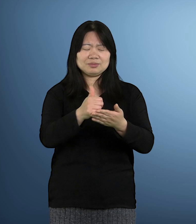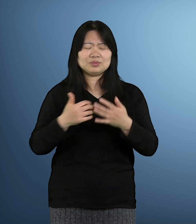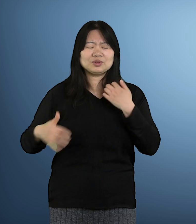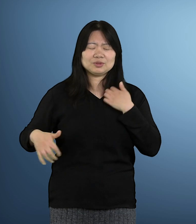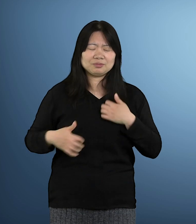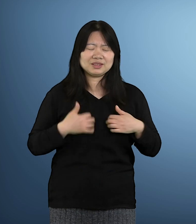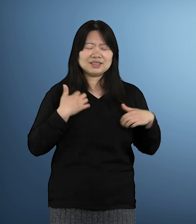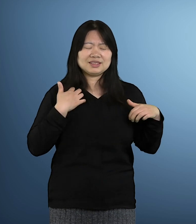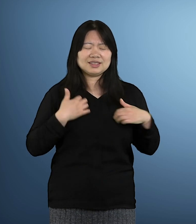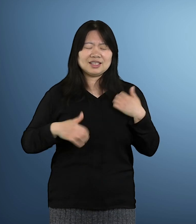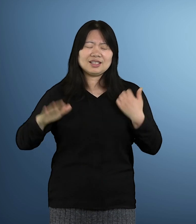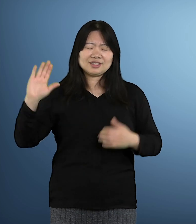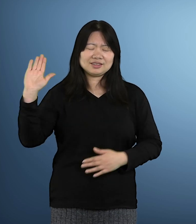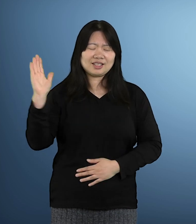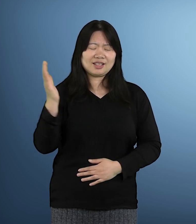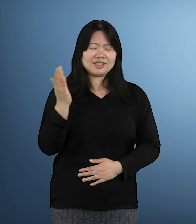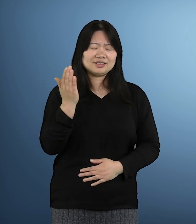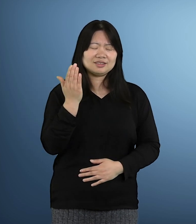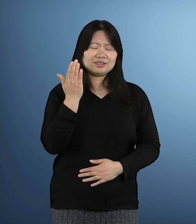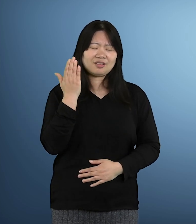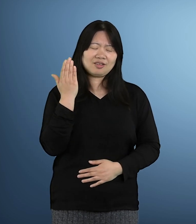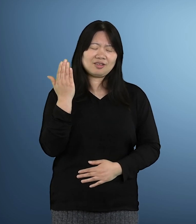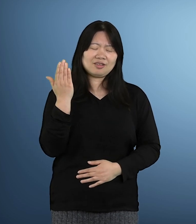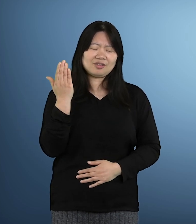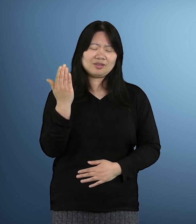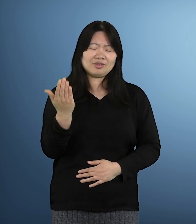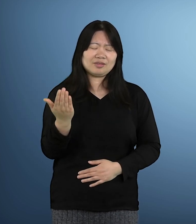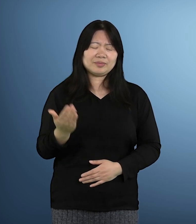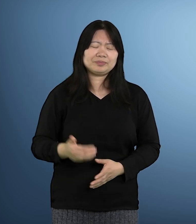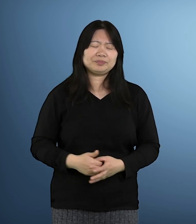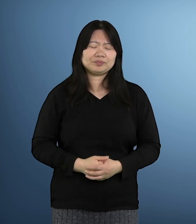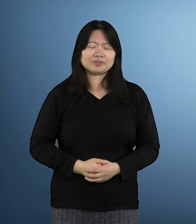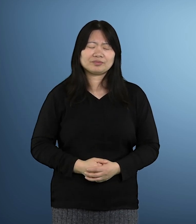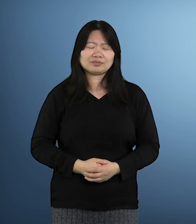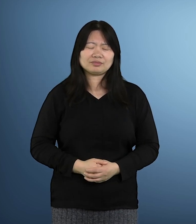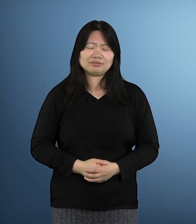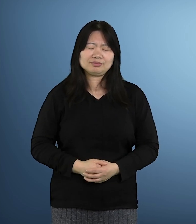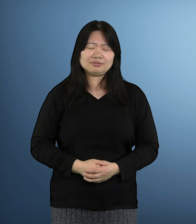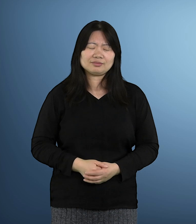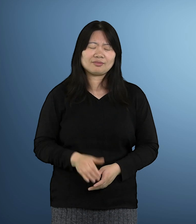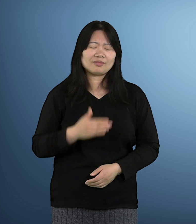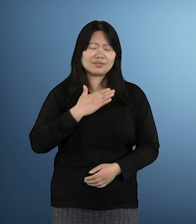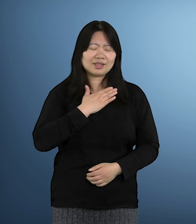주님의 기쁨이 되는 것.